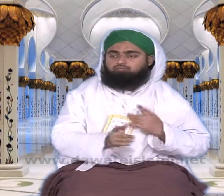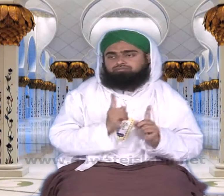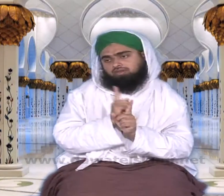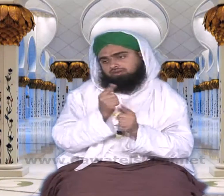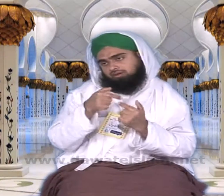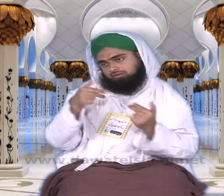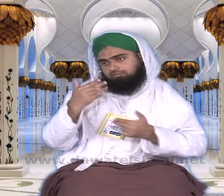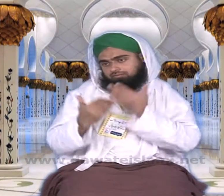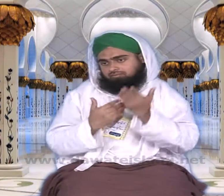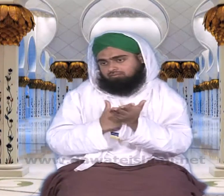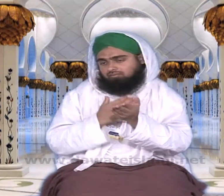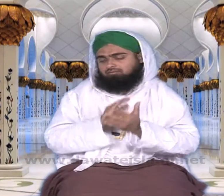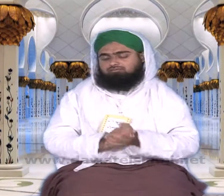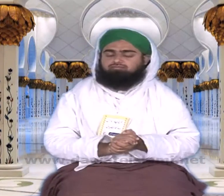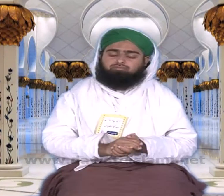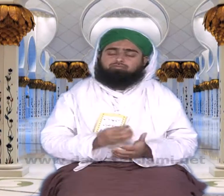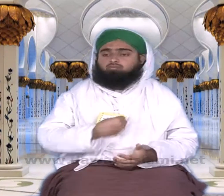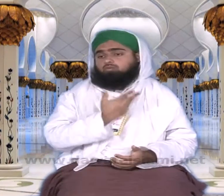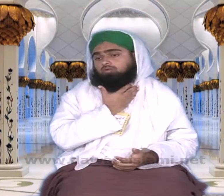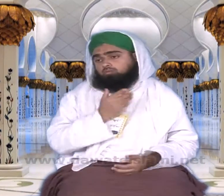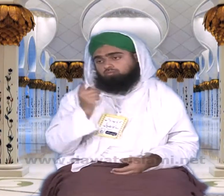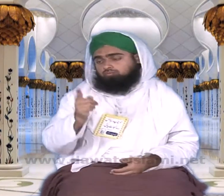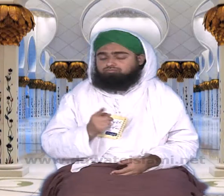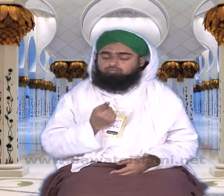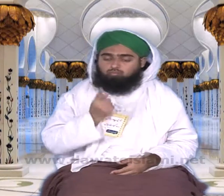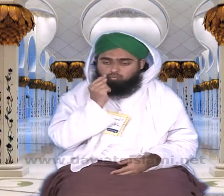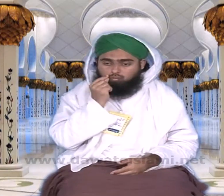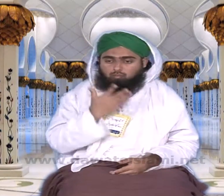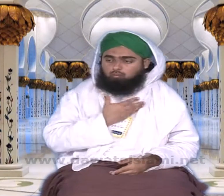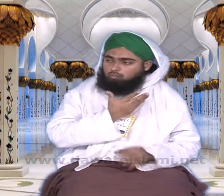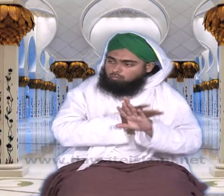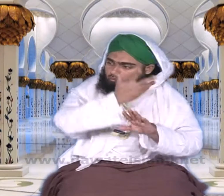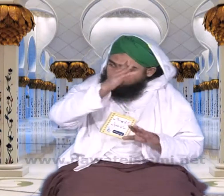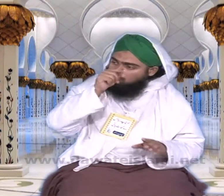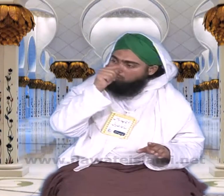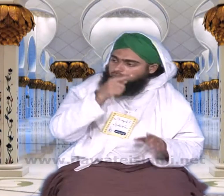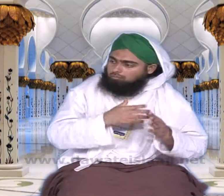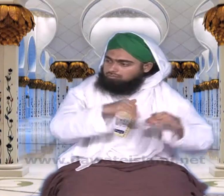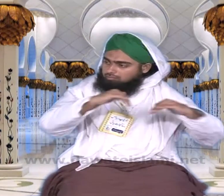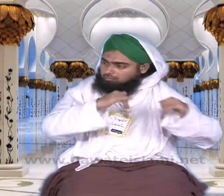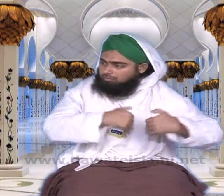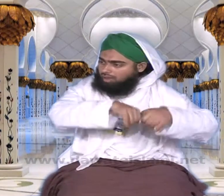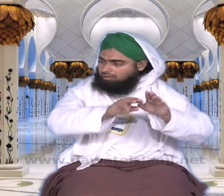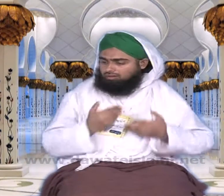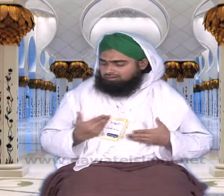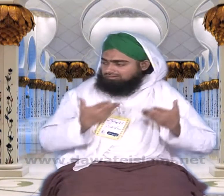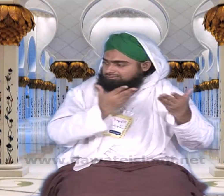کیا کروں بس یہ وسیعت ہے کہ مجھے اس تیلے پر دفن کرنا اور میری قبر پر